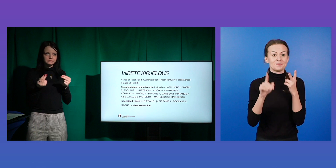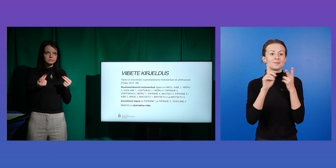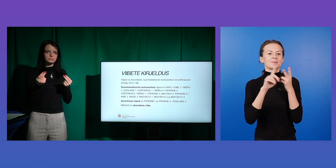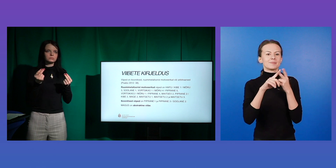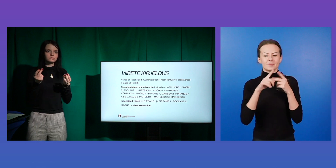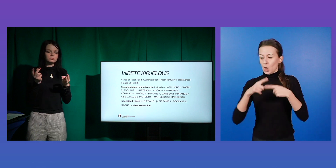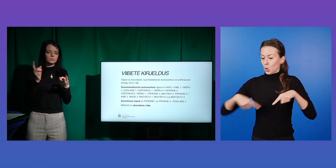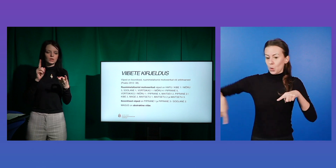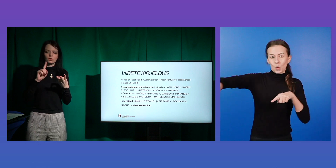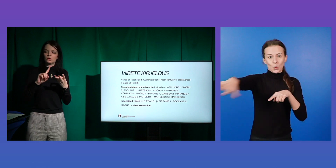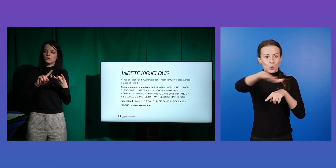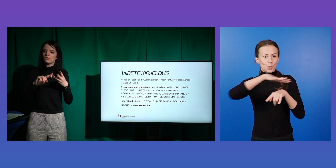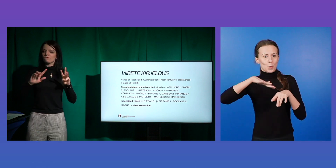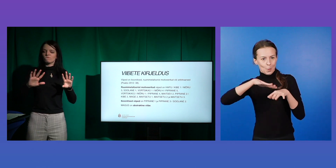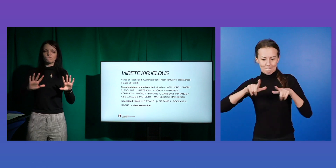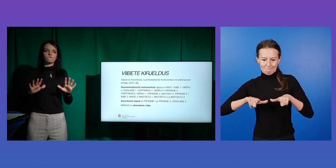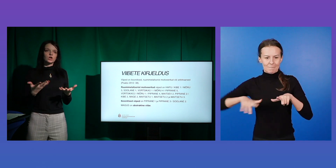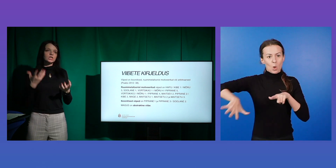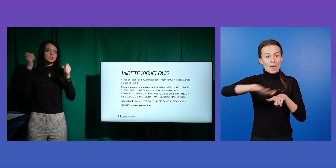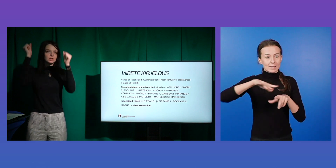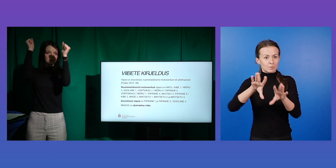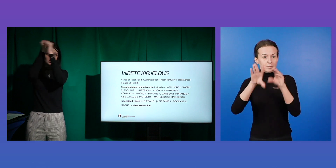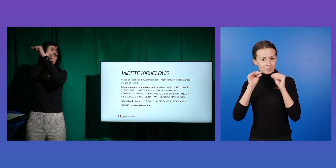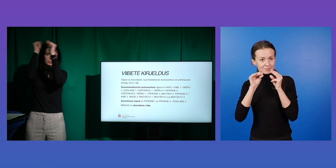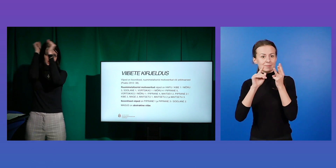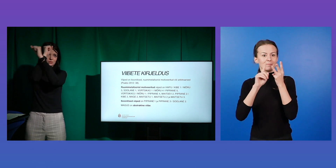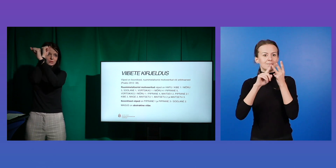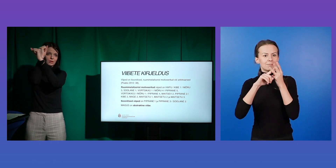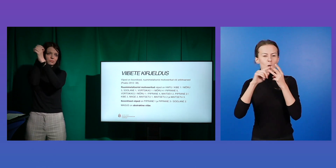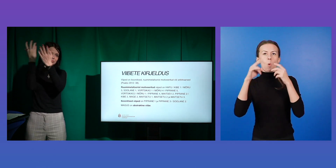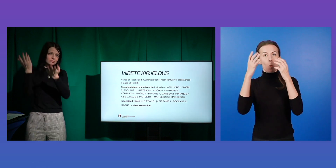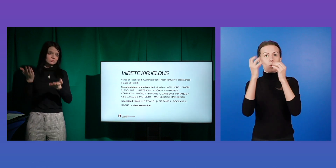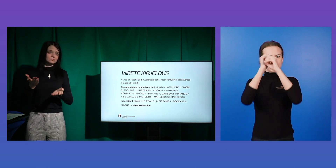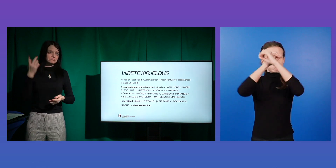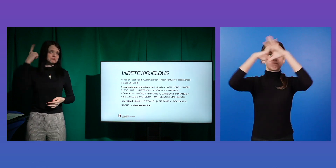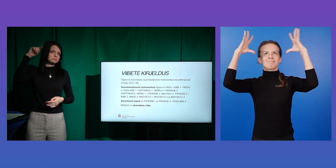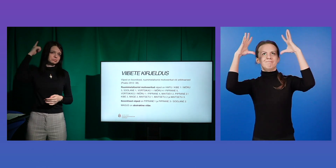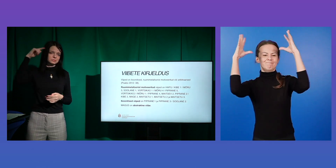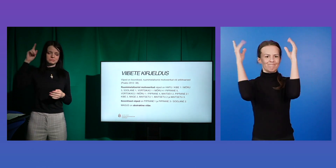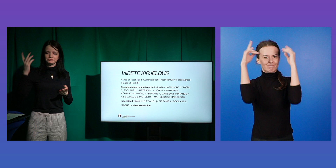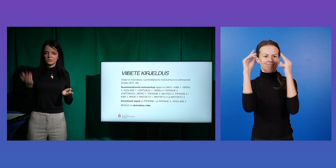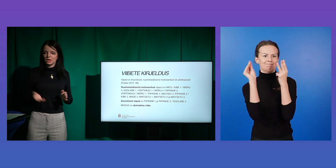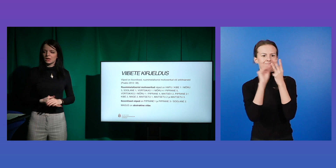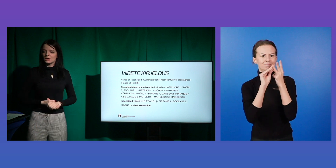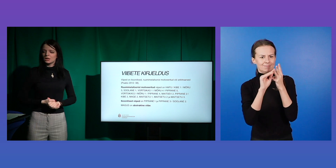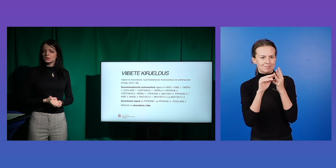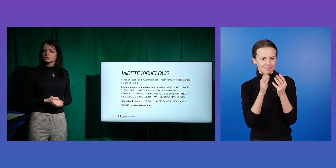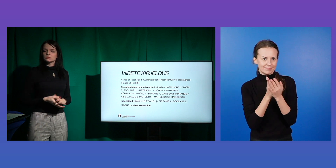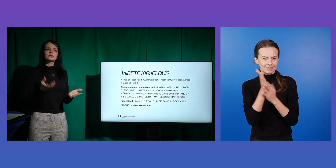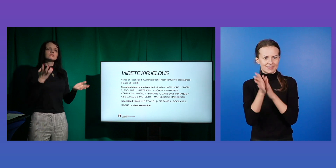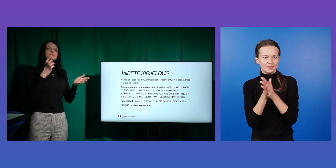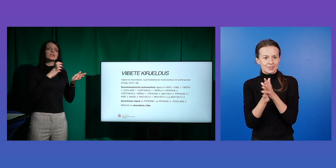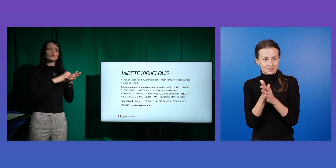või siis ruumimetafoorist motiveeritud või siis hoopis arbitraarsed.